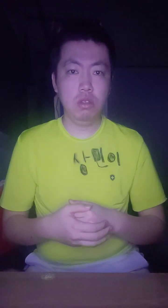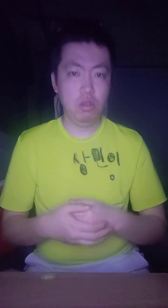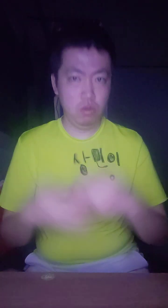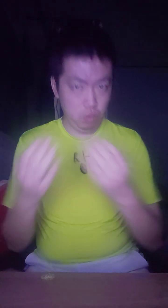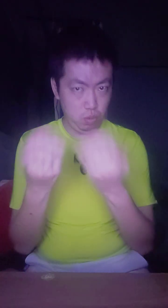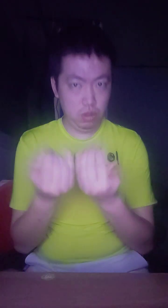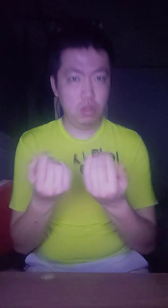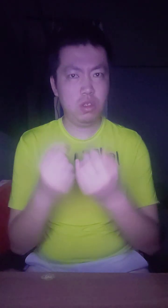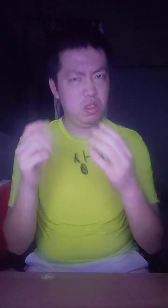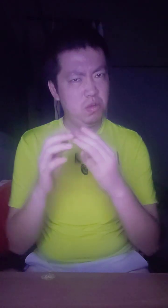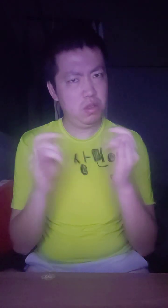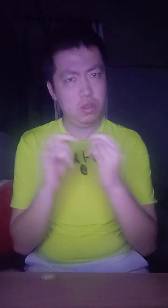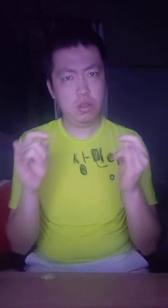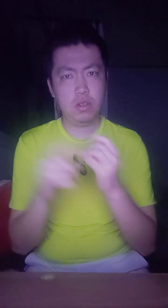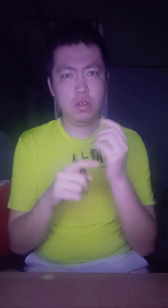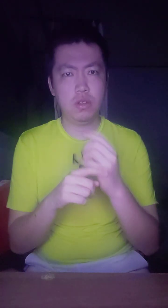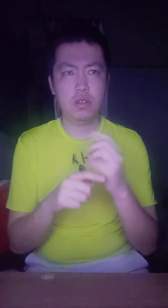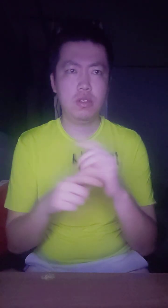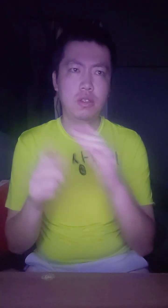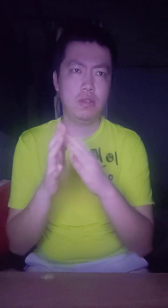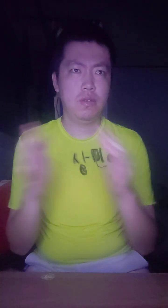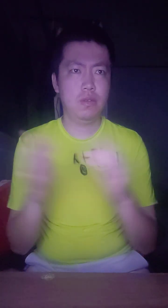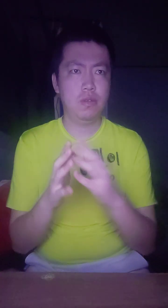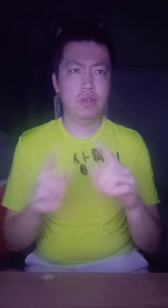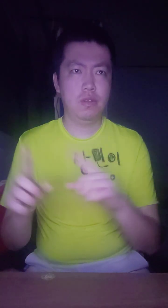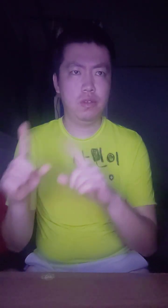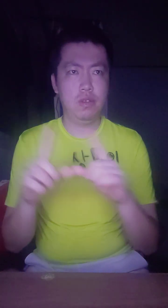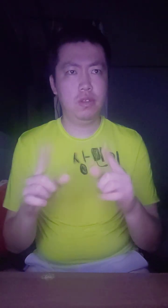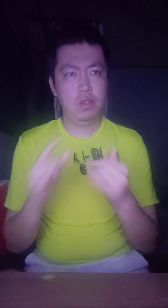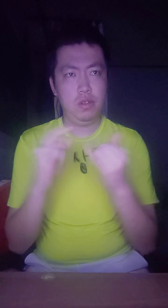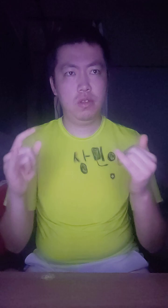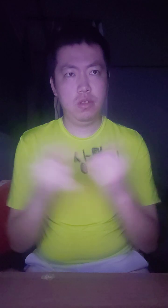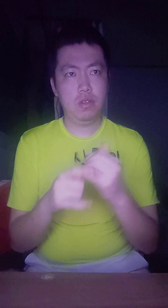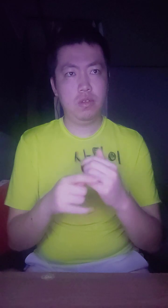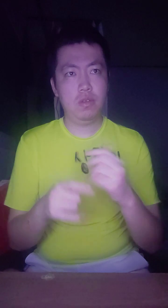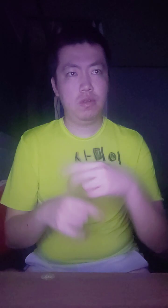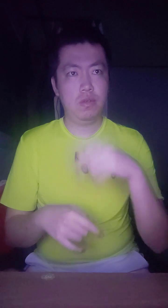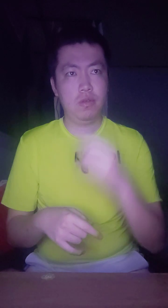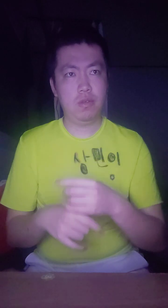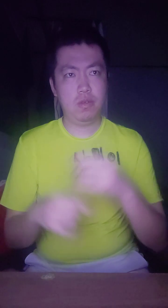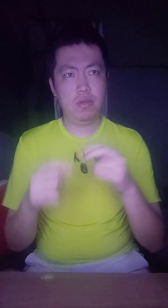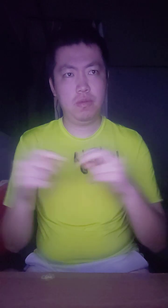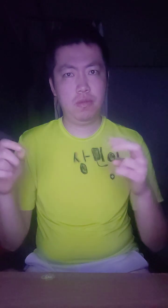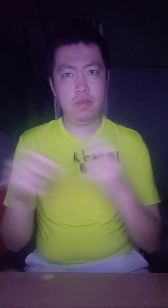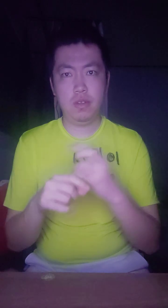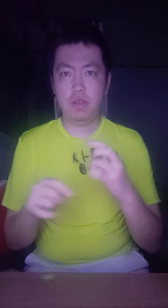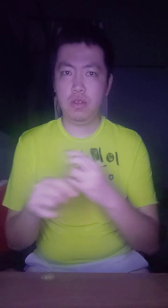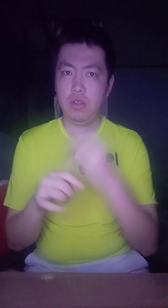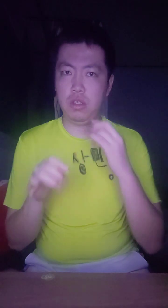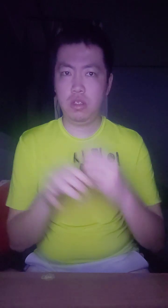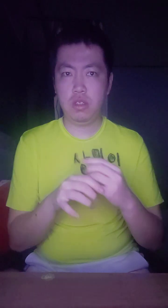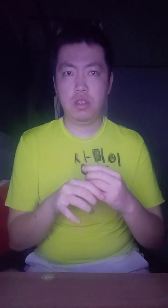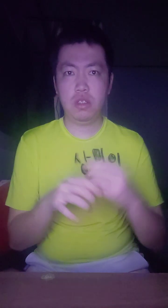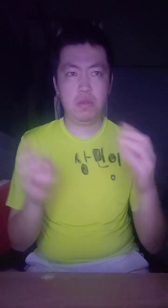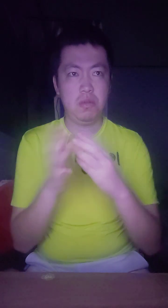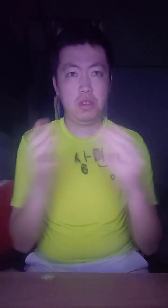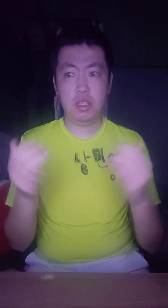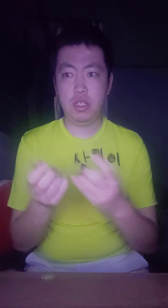공용 화장실이 불법 촬영 범죄에 온상이 되고 있는 모습이죠. 실제로 정부가 실시한 조사에 따르면 시민 10명